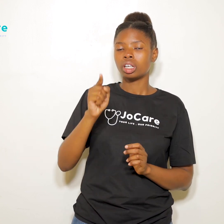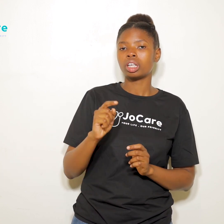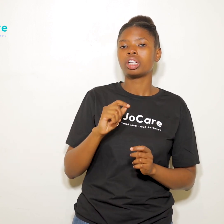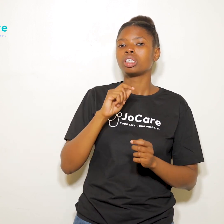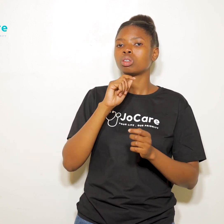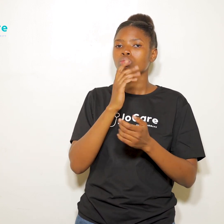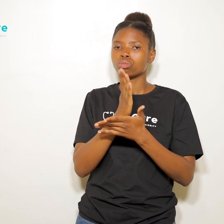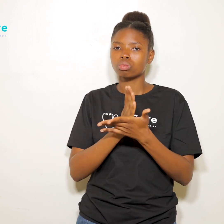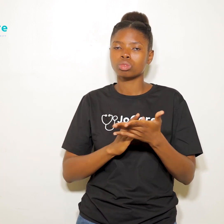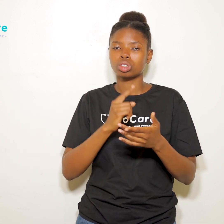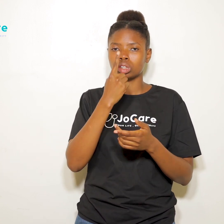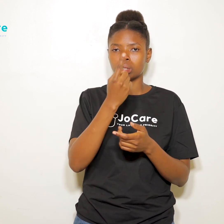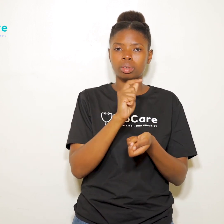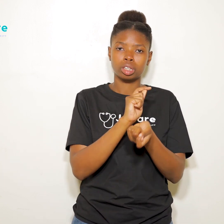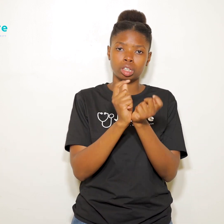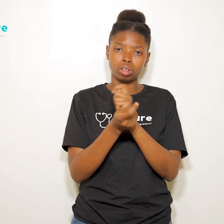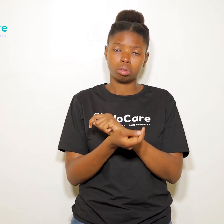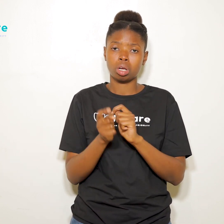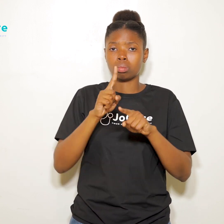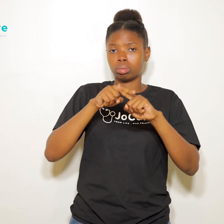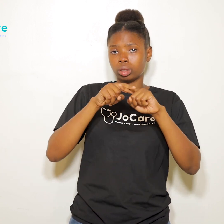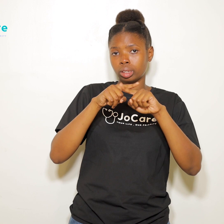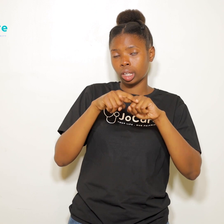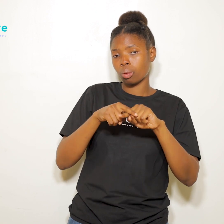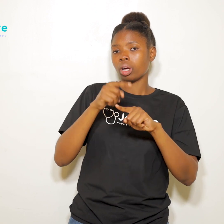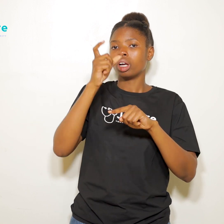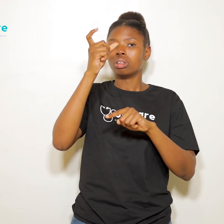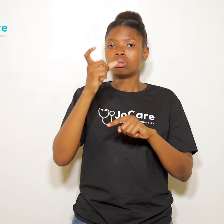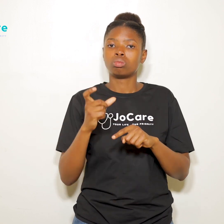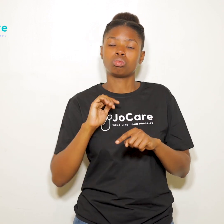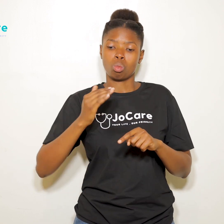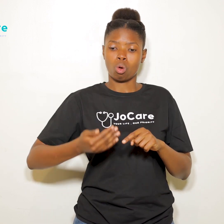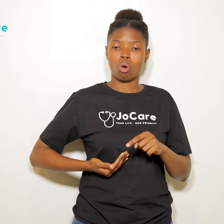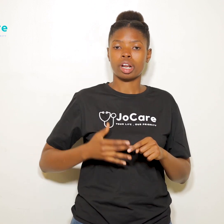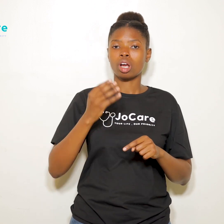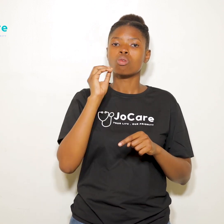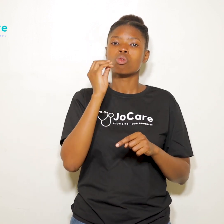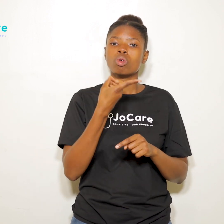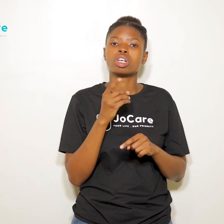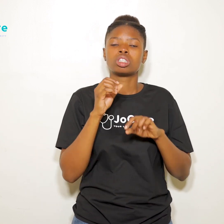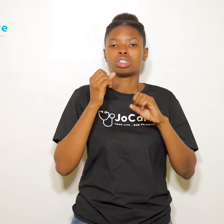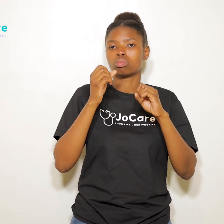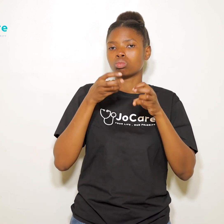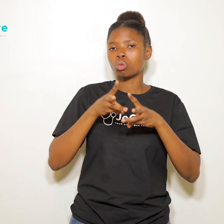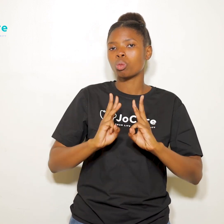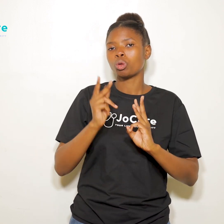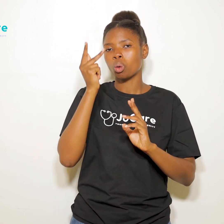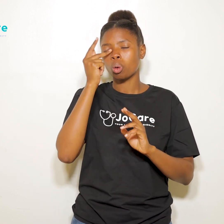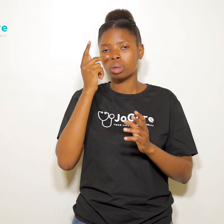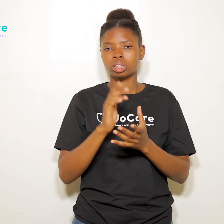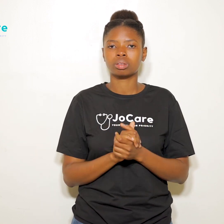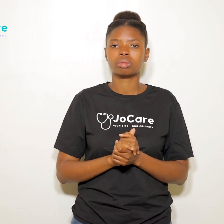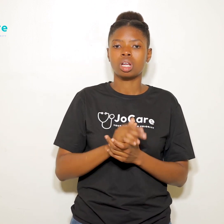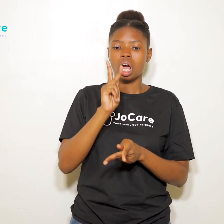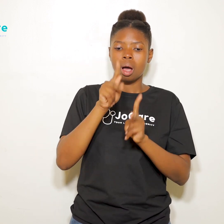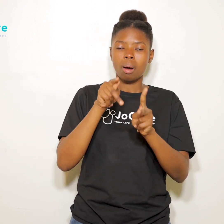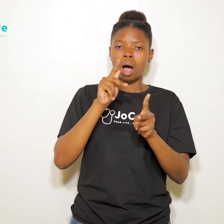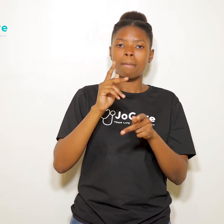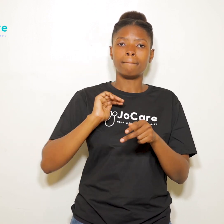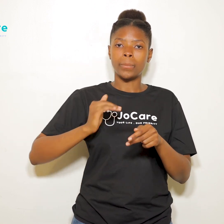gukuza intanga bitewe n'ukwezi k'umugore uko kungana, kuko abagore bose ntibagira ukwezi kureshya, ni igice gihindagurika. Ni ukuvuga ngo